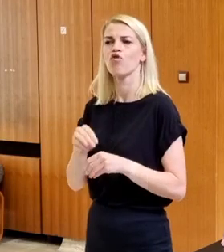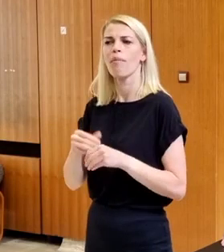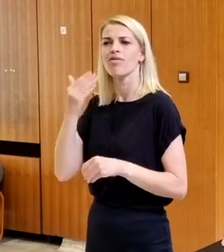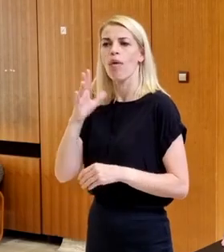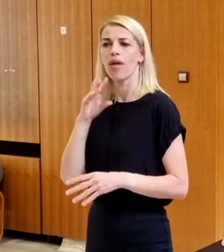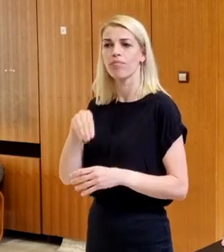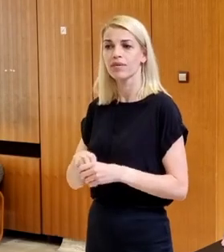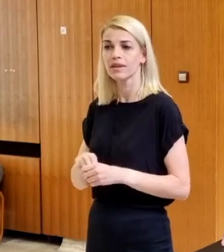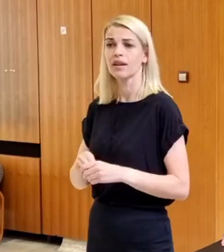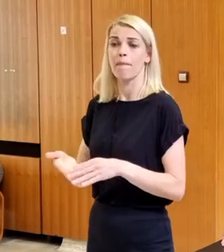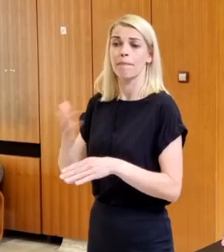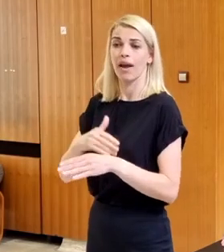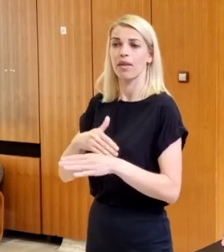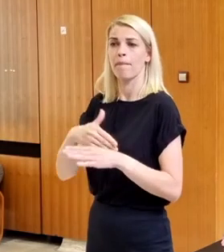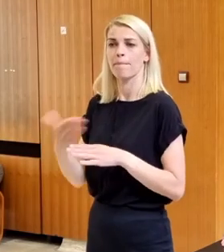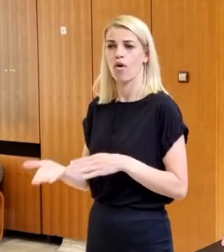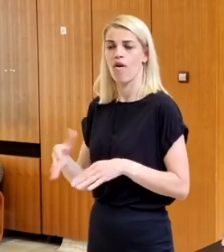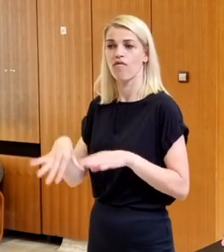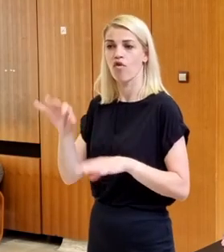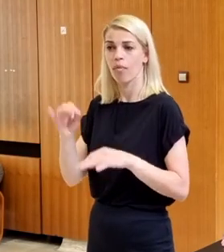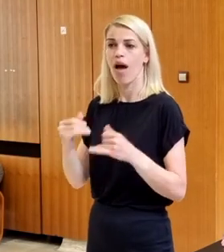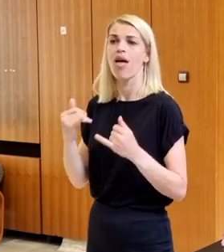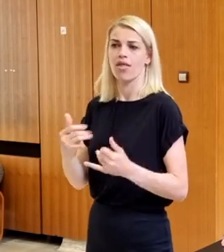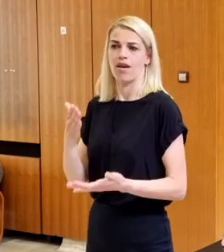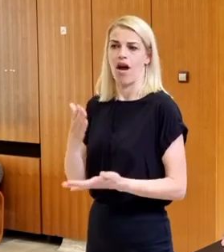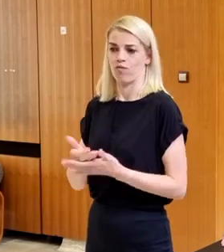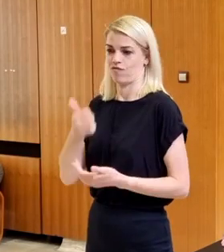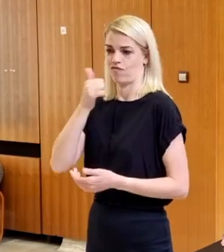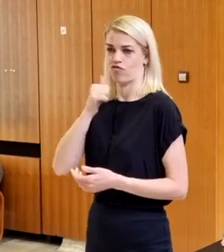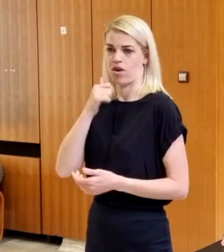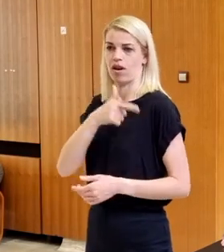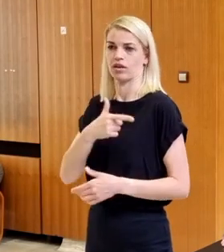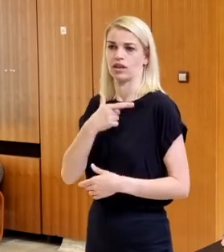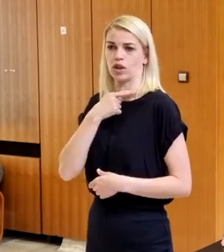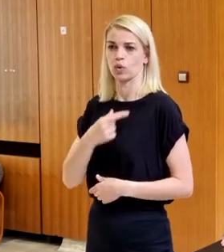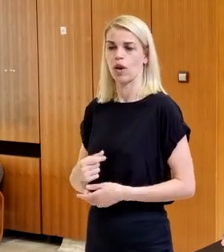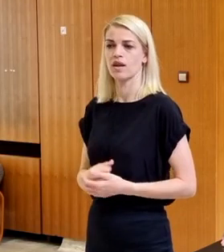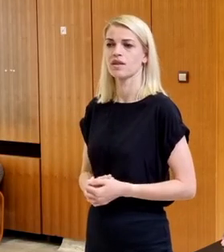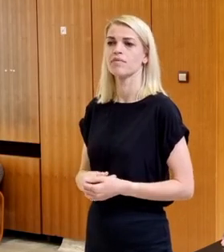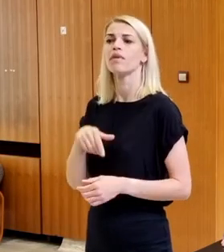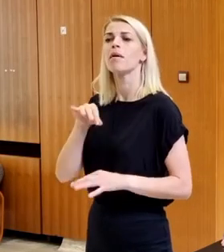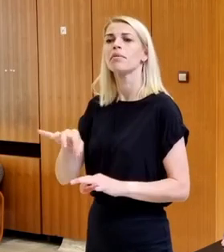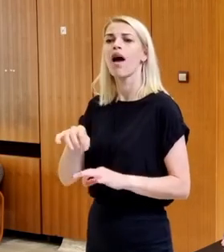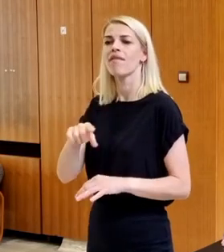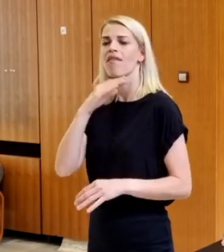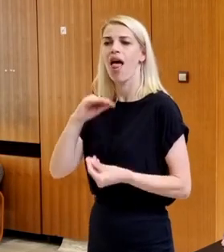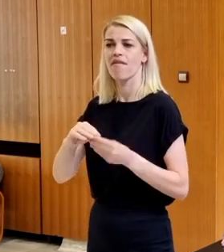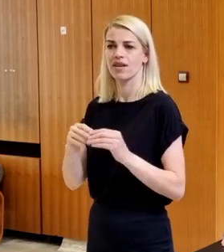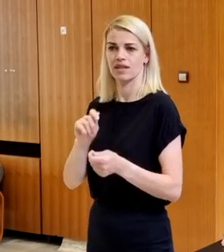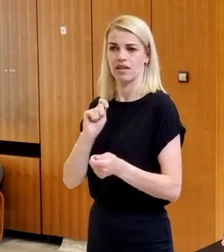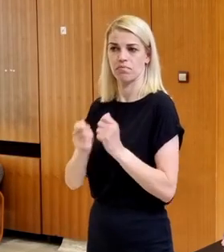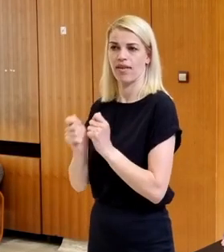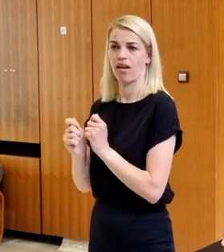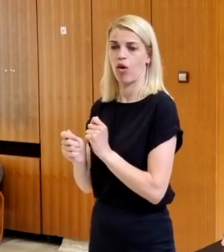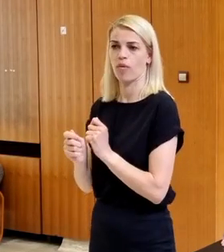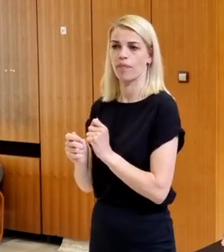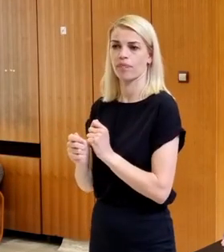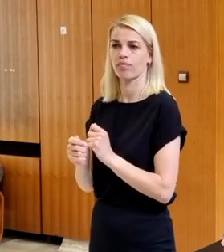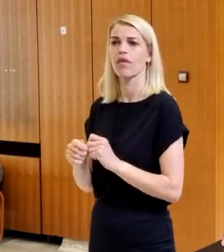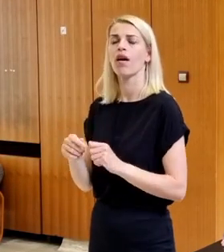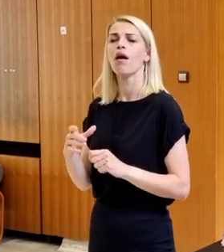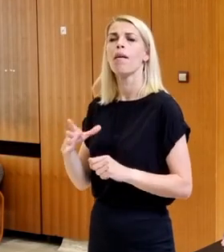napokon vaši poslanci hlasovali za, dôverujete, že tam bol dosť, ktorý sa stavil. Veľa vecí sa tam pomenilo, veľa vecí. Štefan